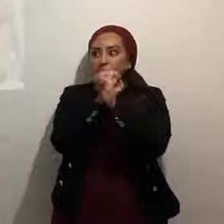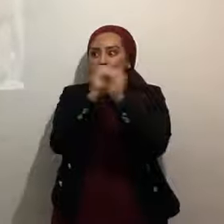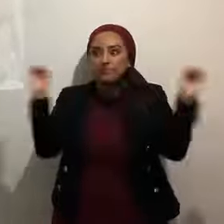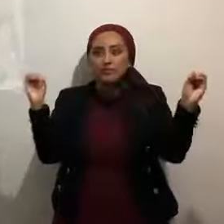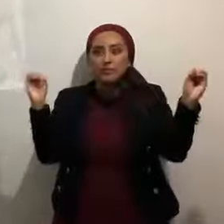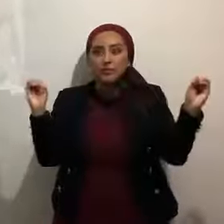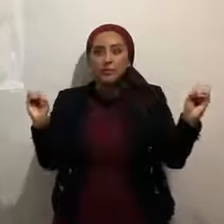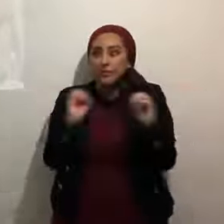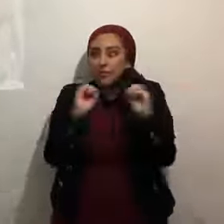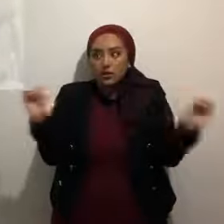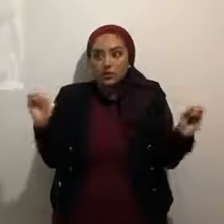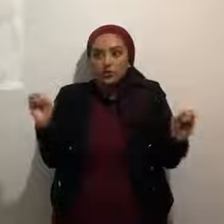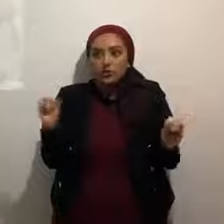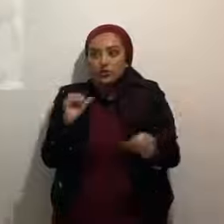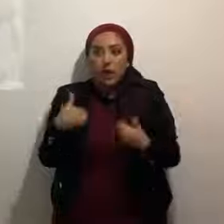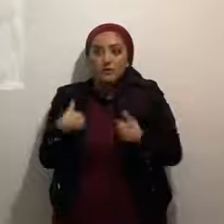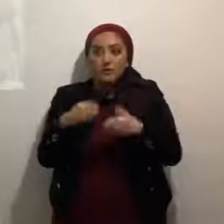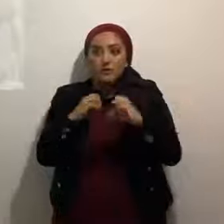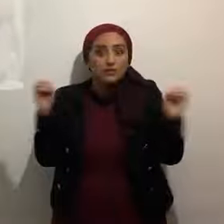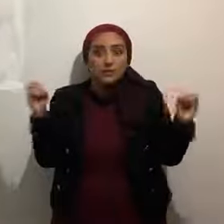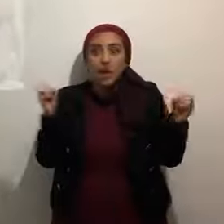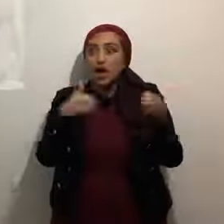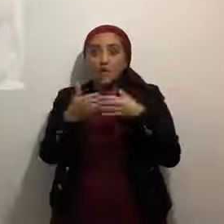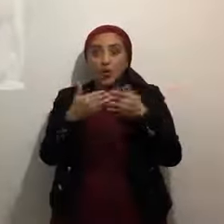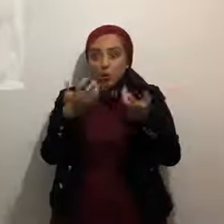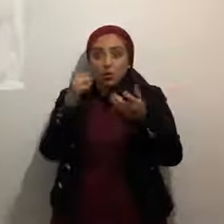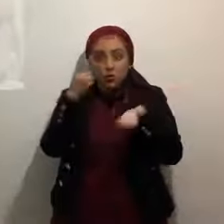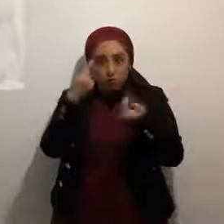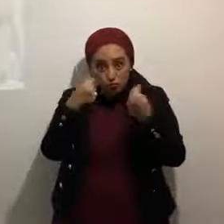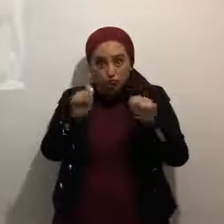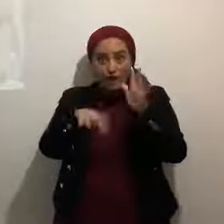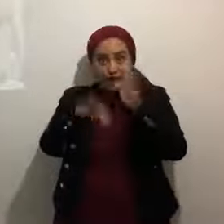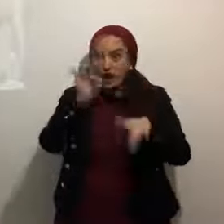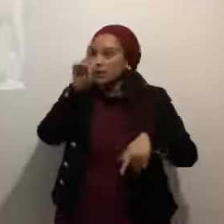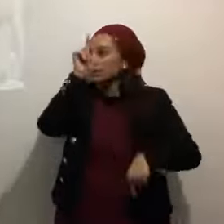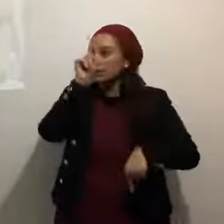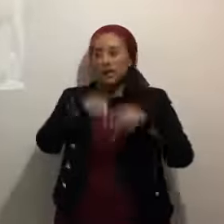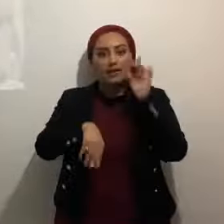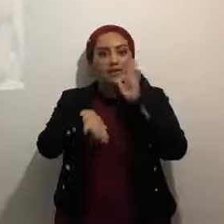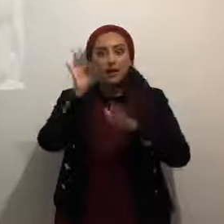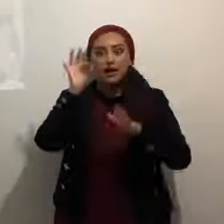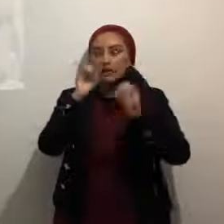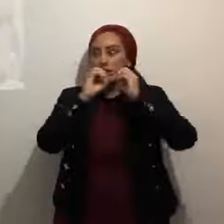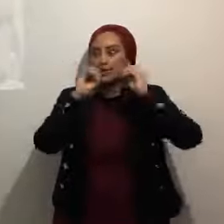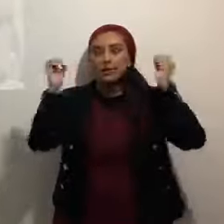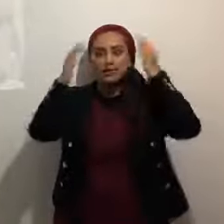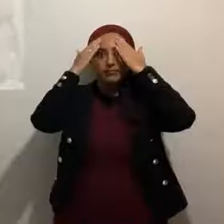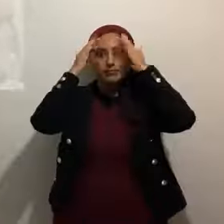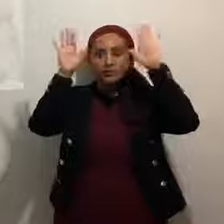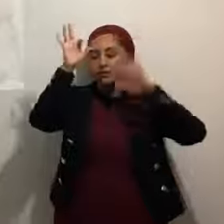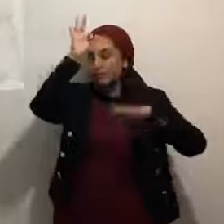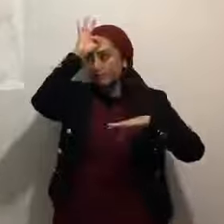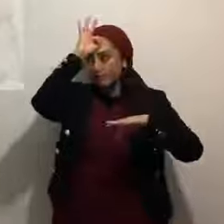No hay. Aunque quisiera usted conseguir una Biblia, Roe, no la hay. No saben nada.